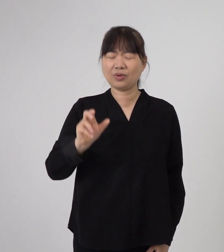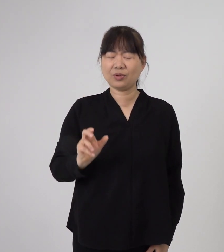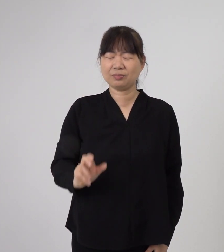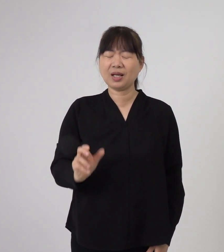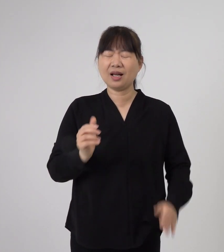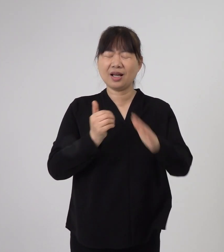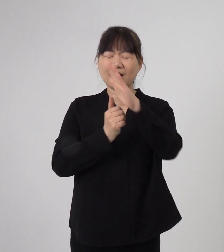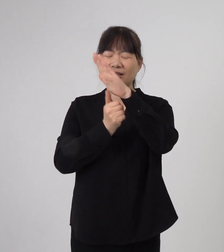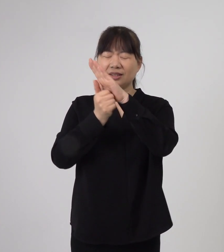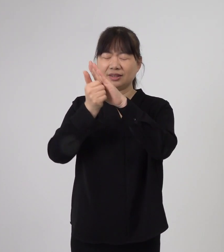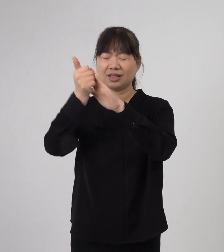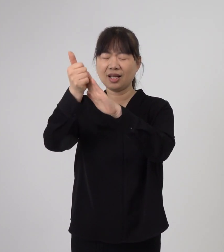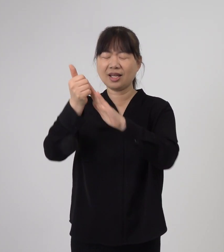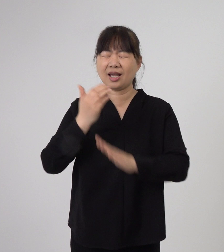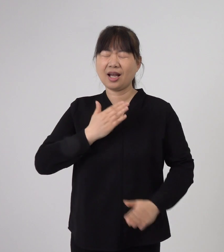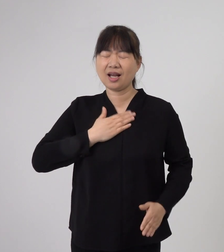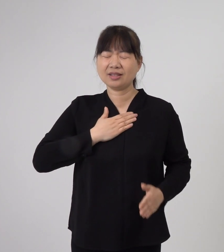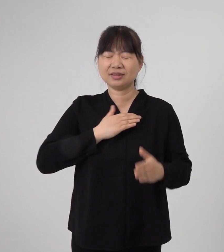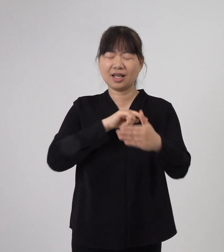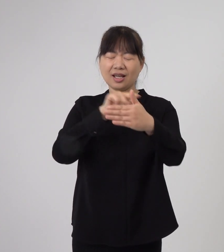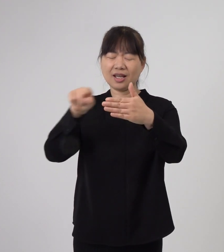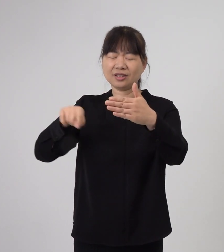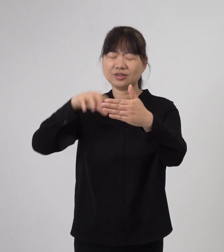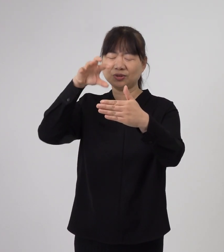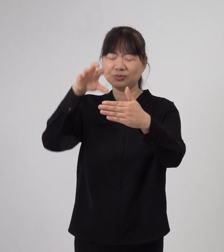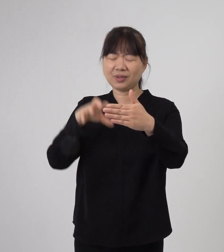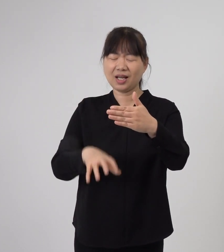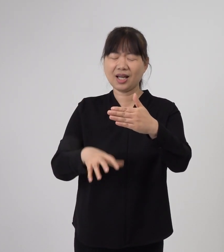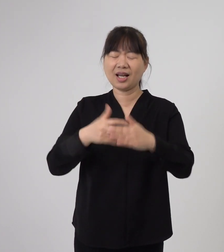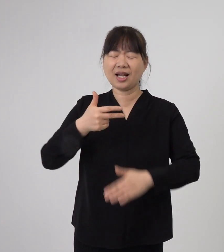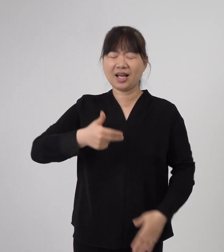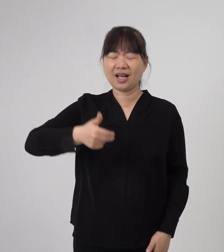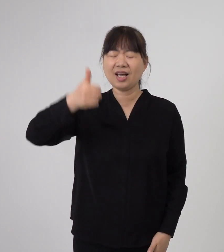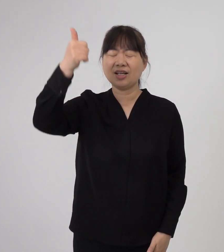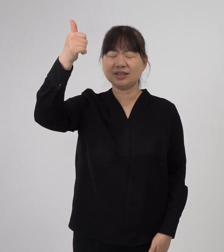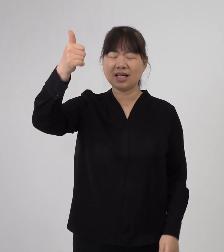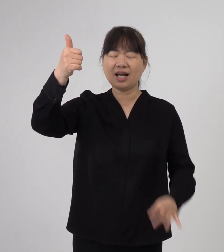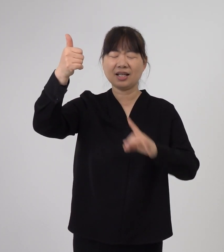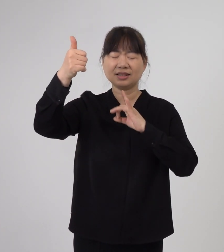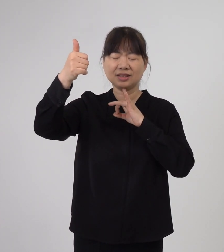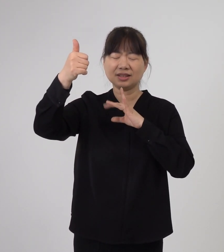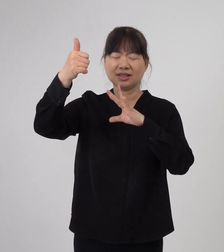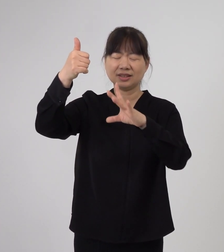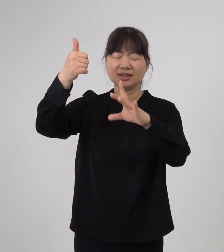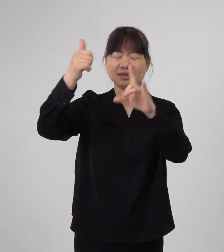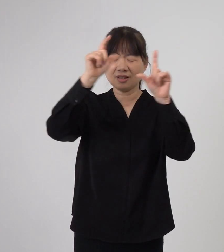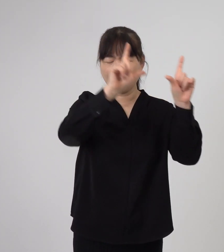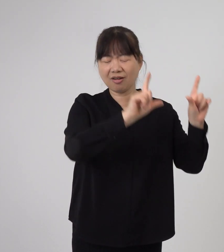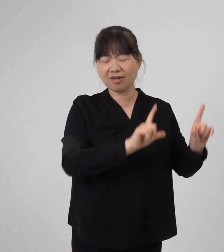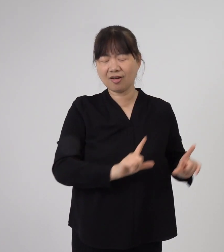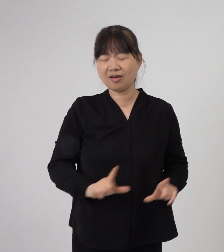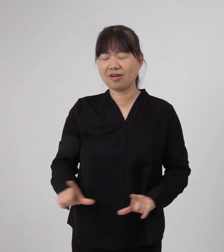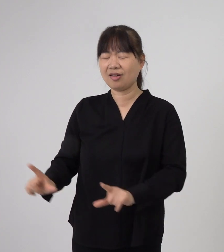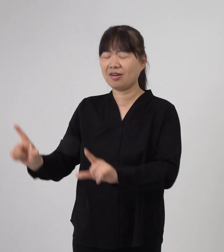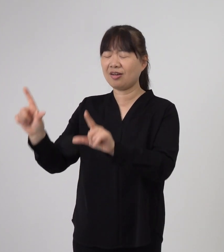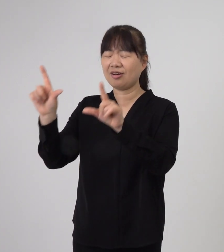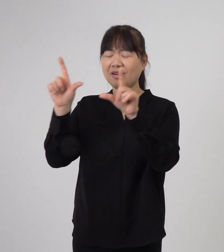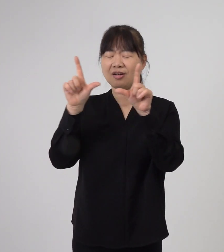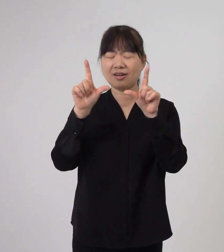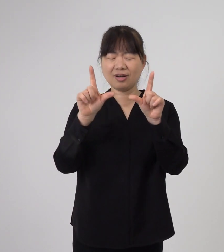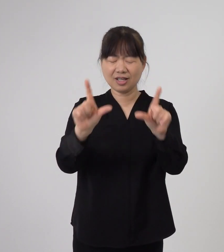십자가의 소망 내 안에 주만 사실은